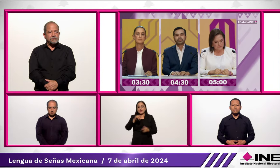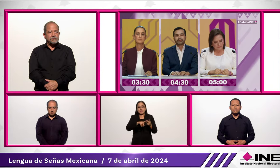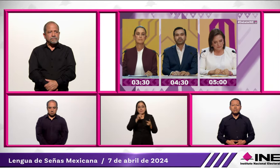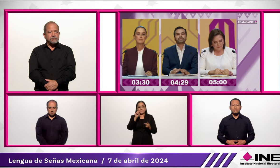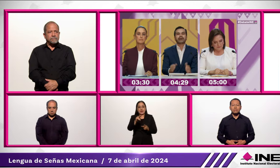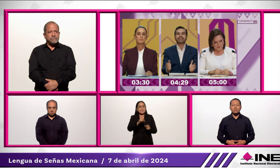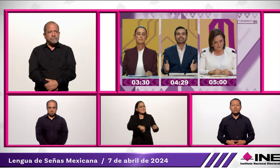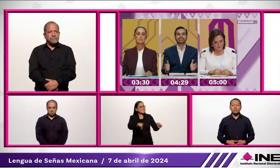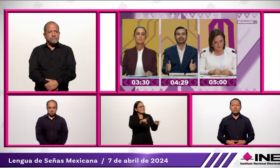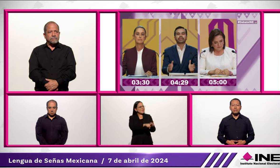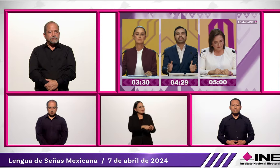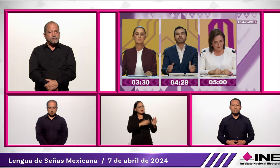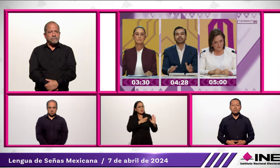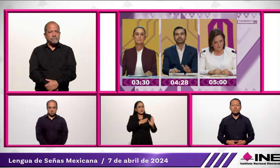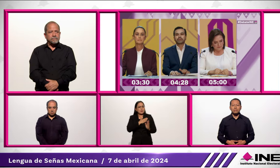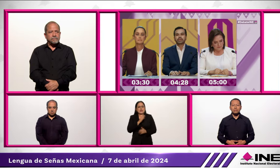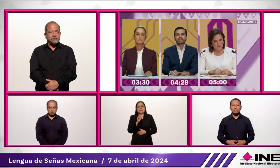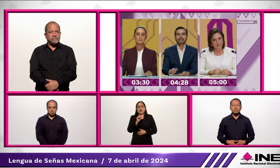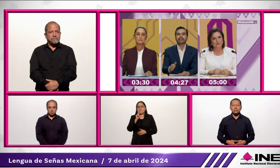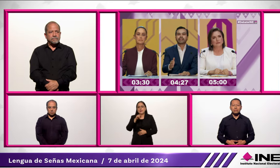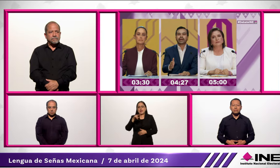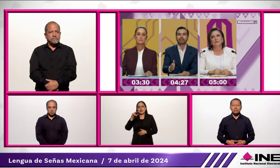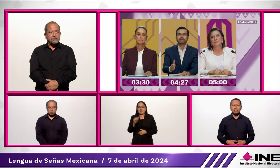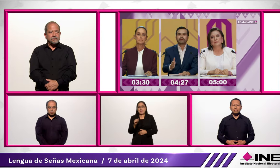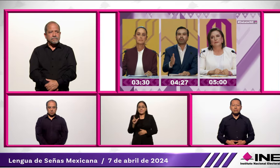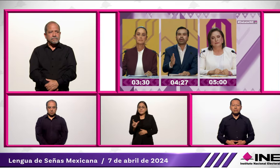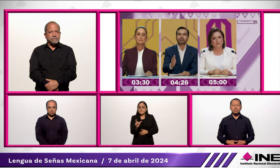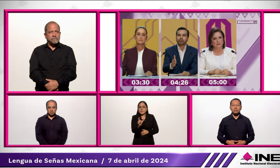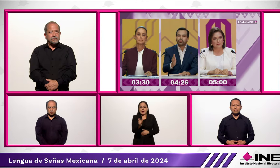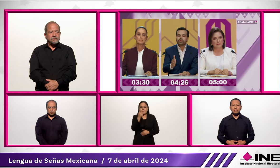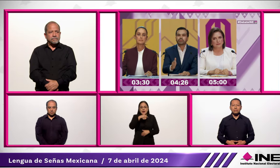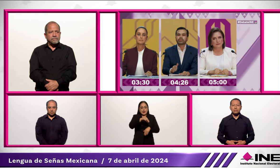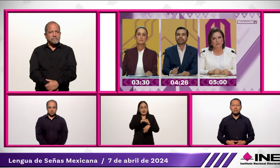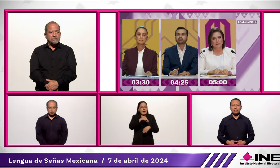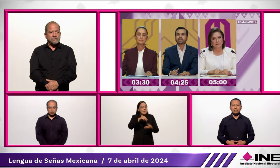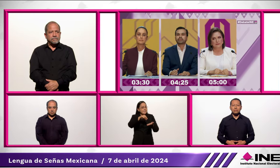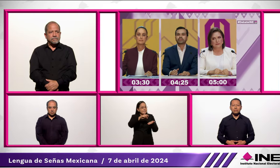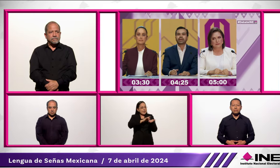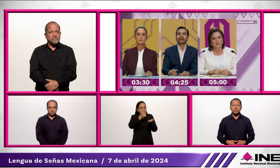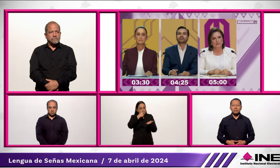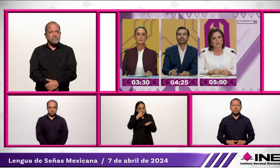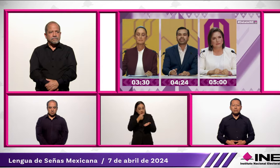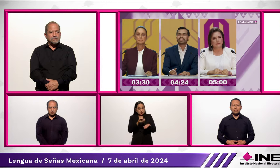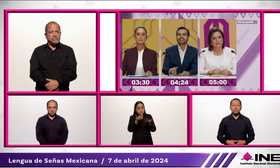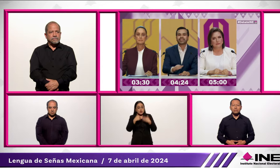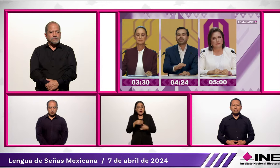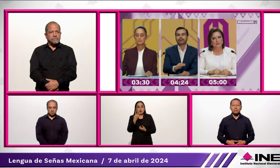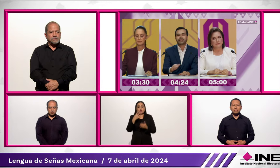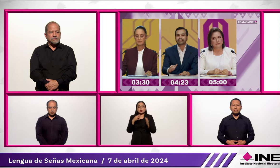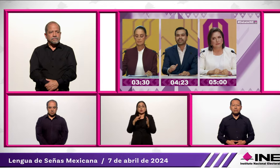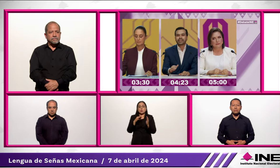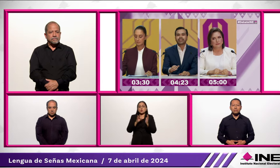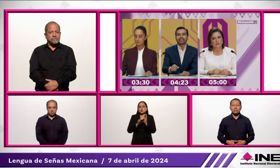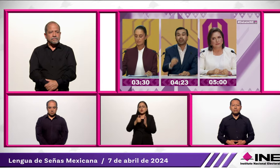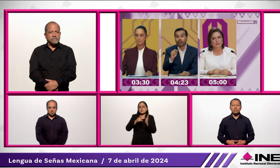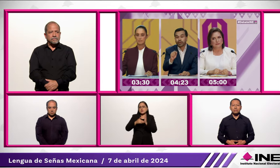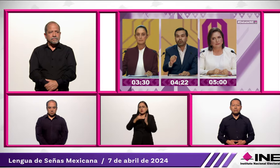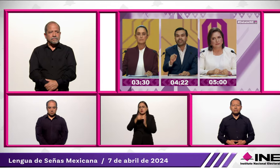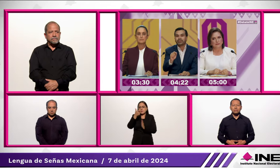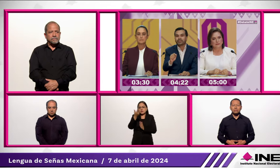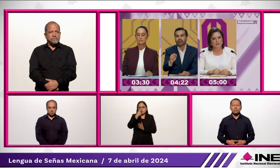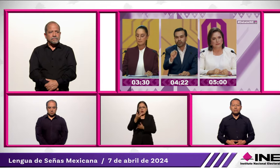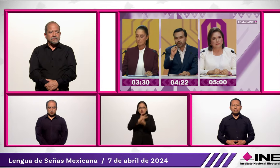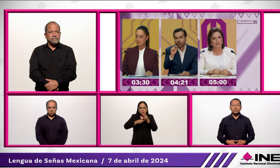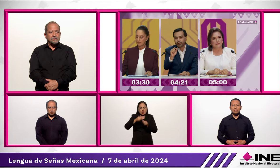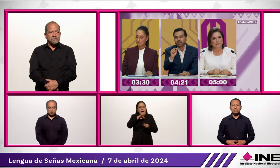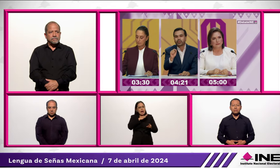Nieto, los vales de medicamentos. Se le dedicaron 4.8 millones de pesos a surtir 17 vales y lo firmó